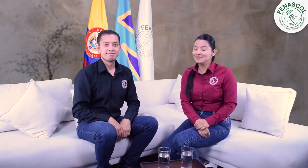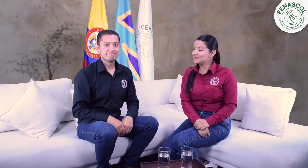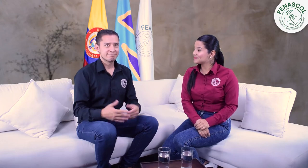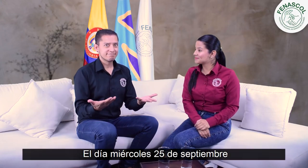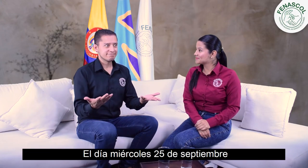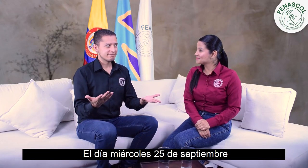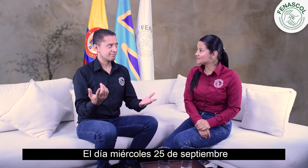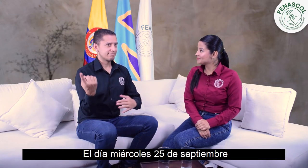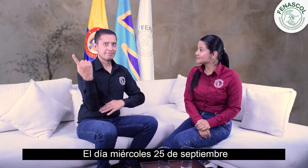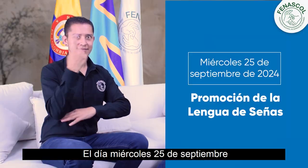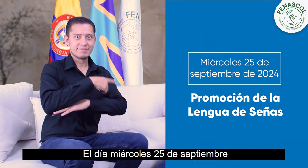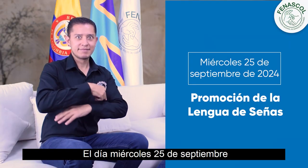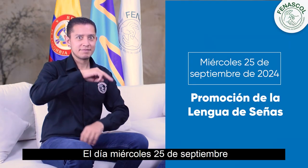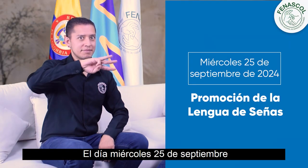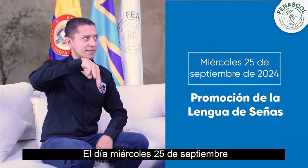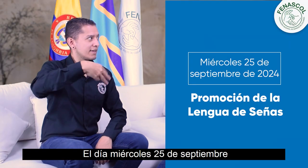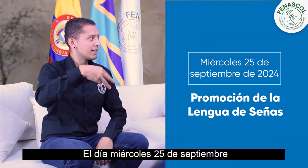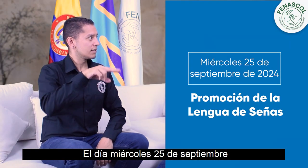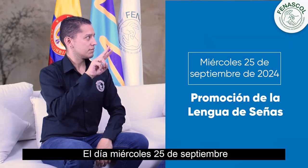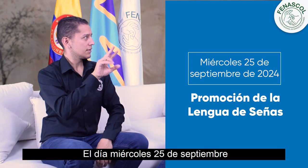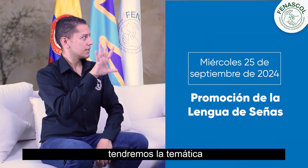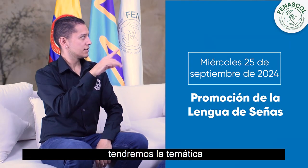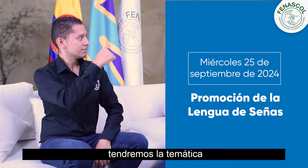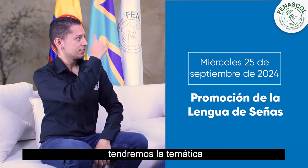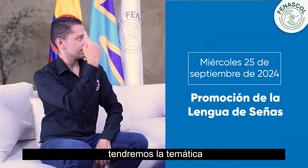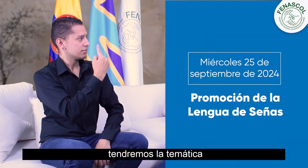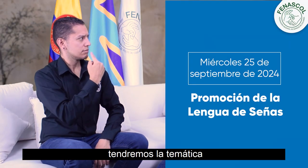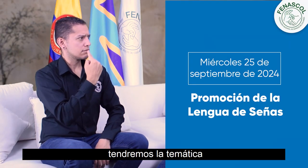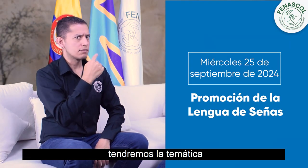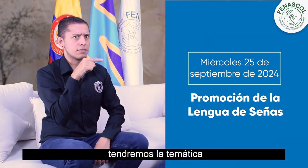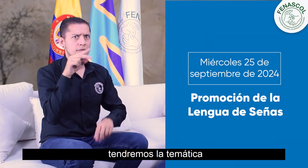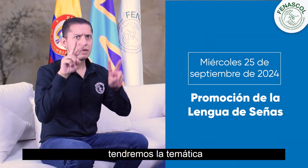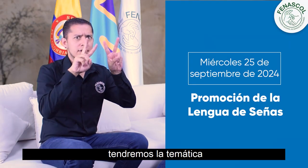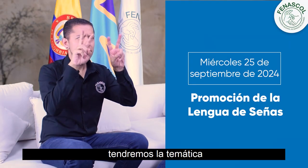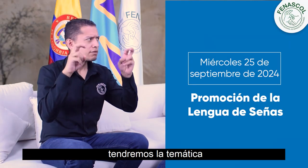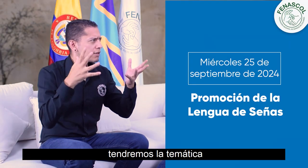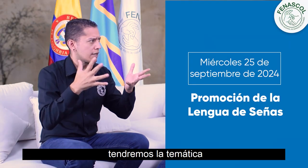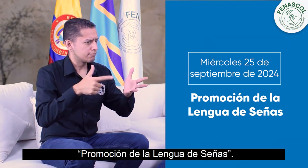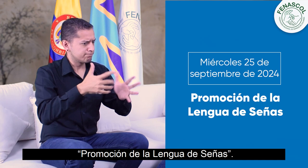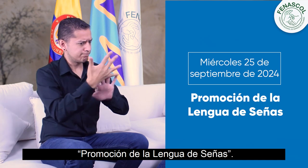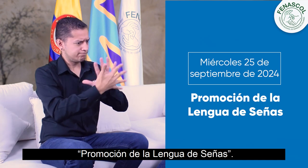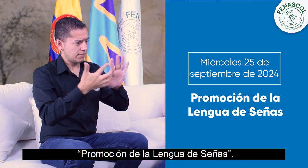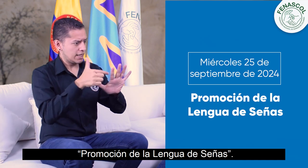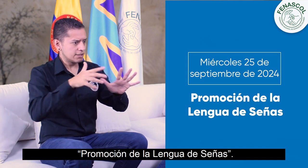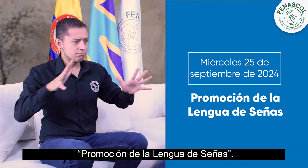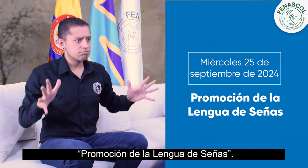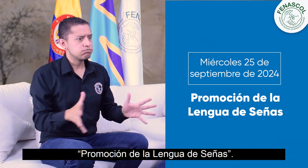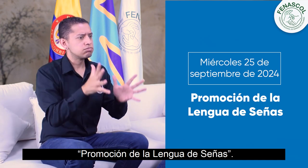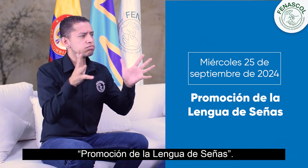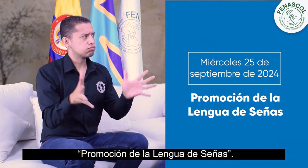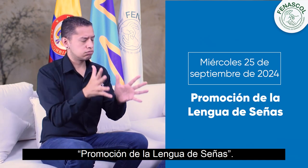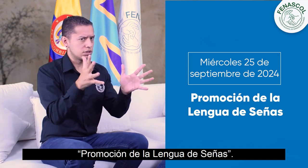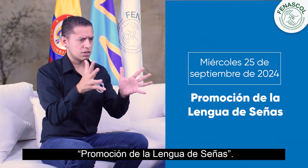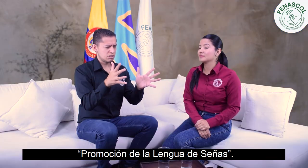El día miércoles 25 de septiembre tendremos la temática Promoción de la lengua de señas.